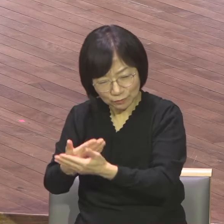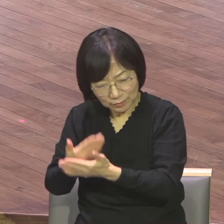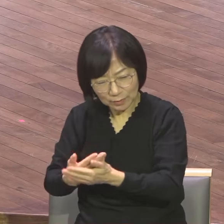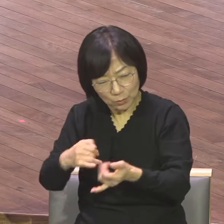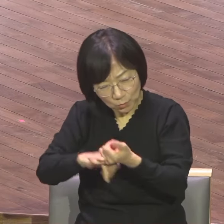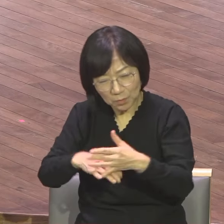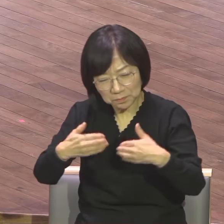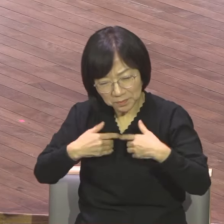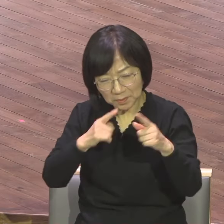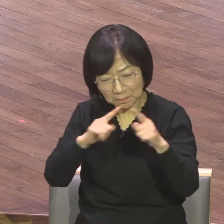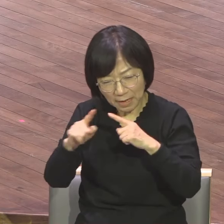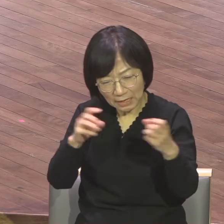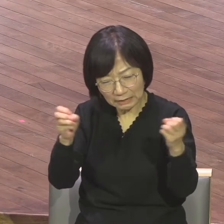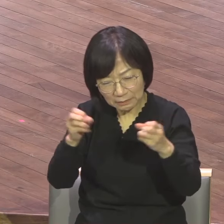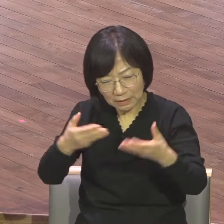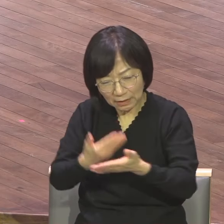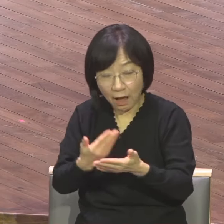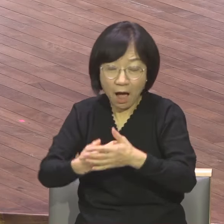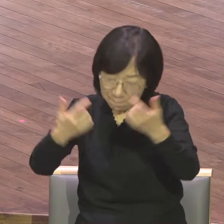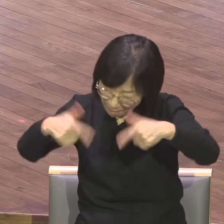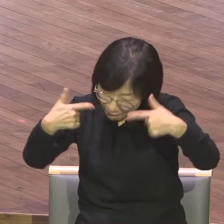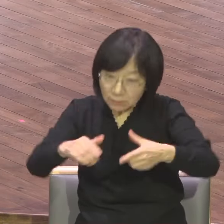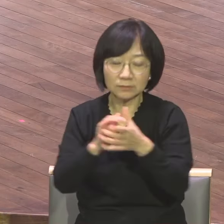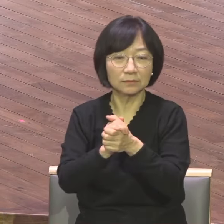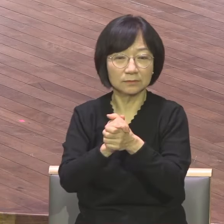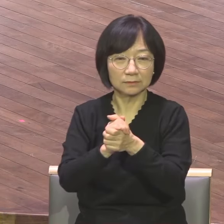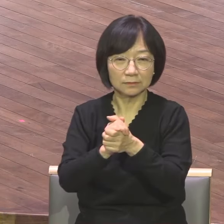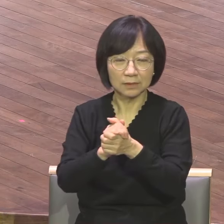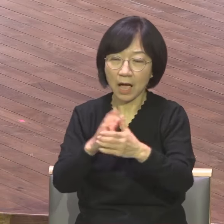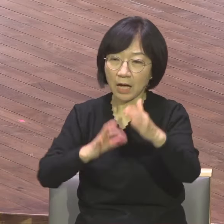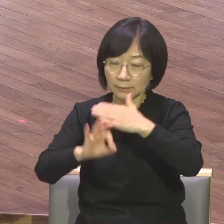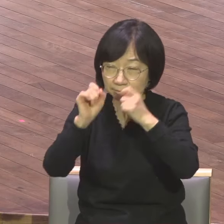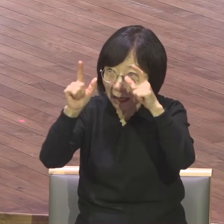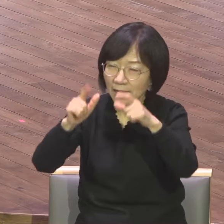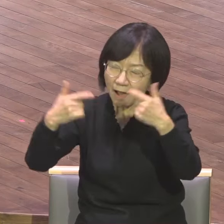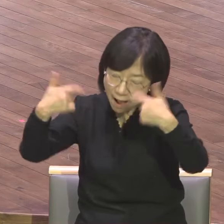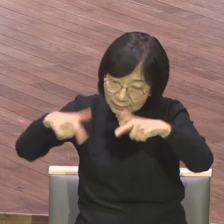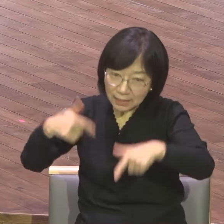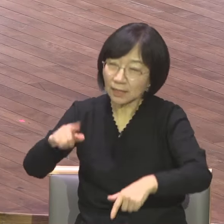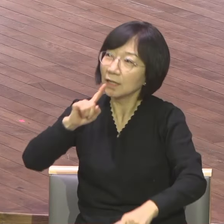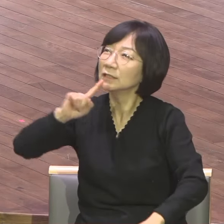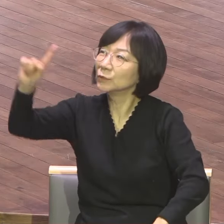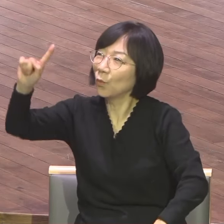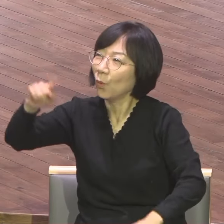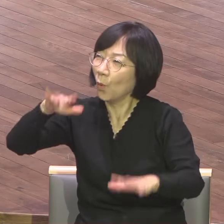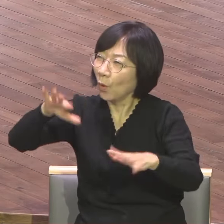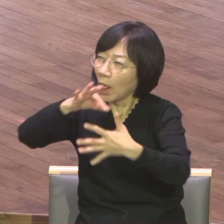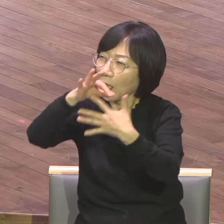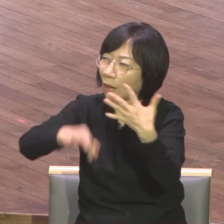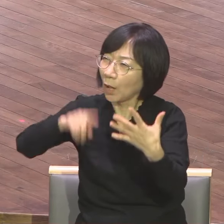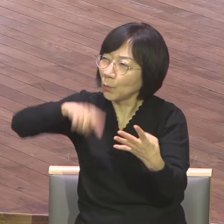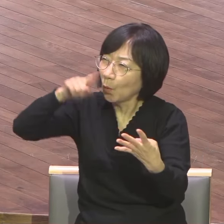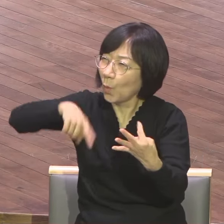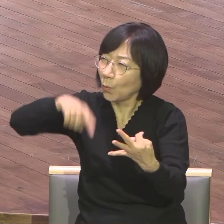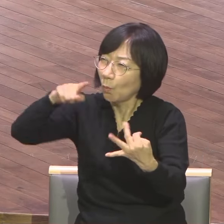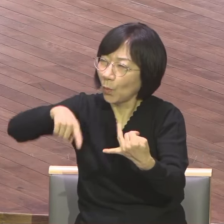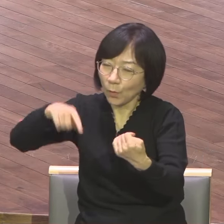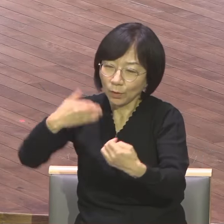하여 주옵소서. 하나님께 신고하고 간다니까 신고하고 하루를 시작한다니까 쫙 그 만나죠.